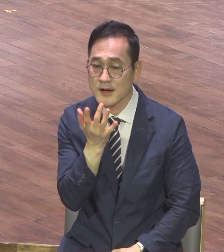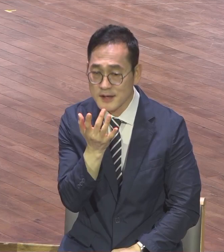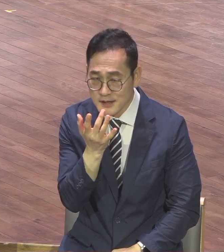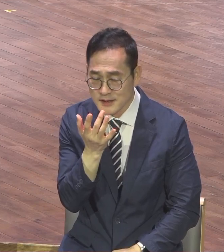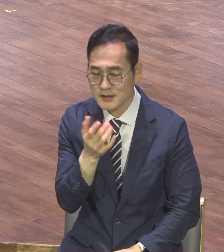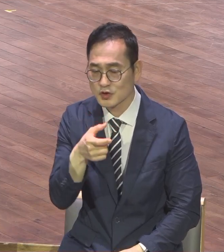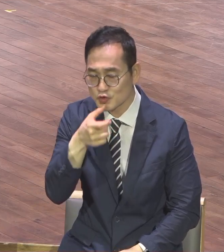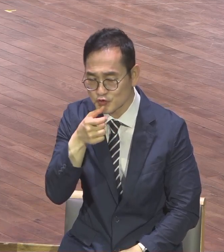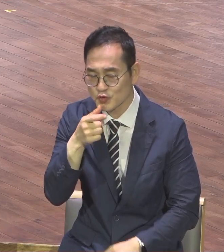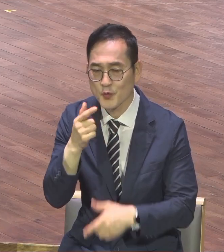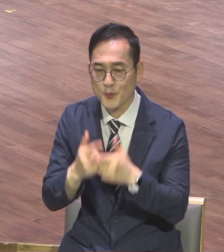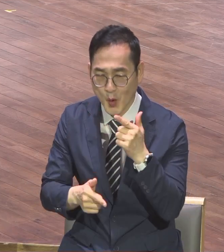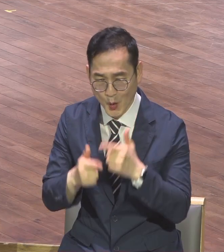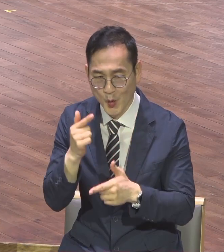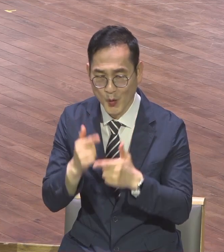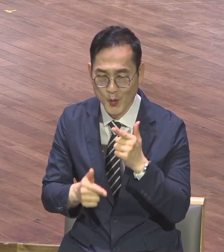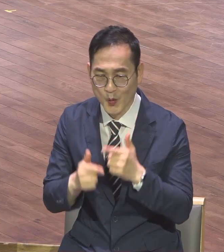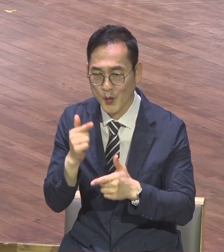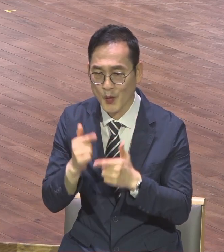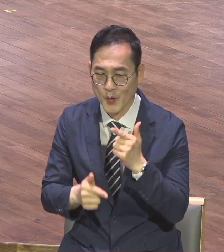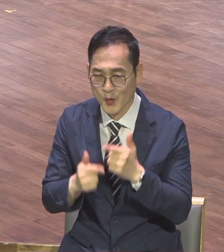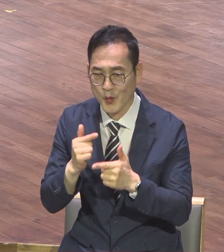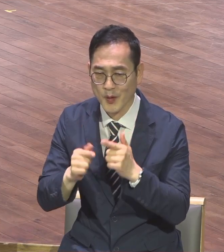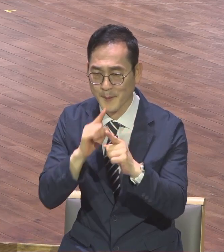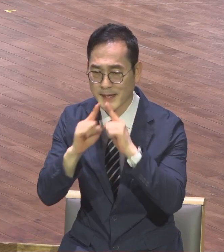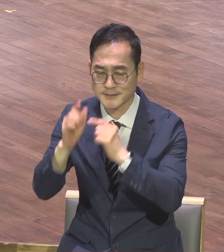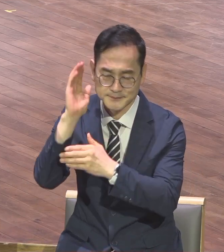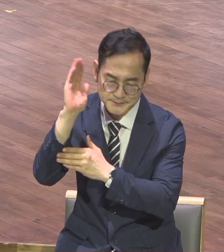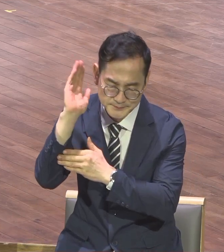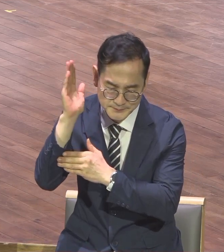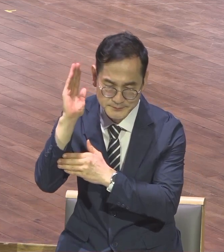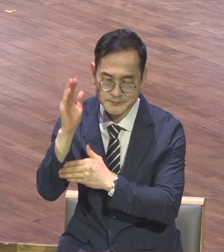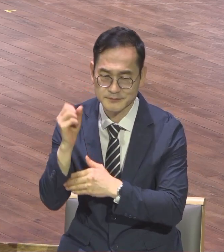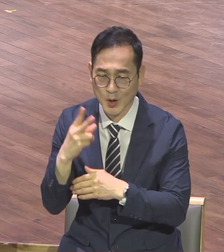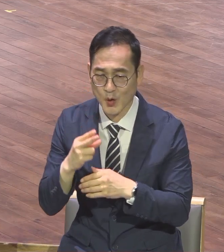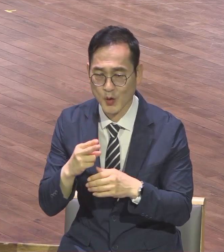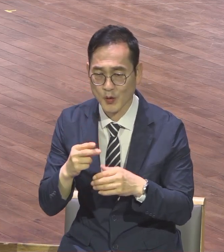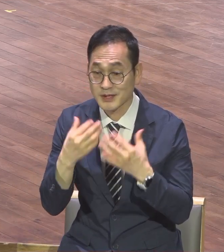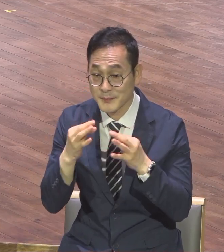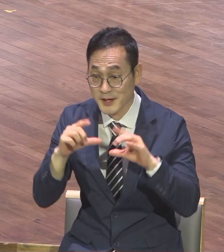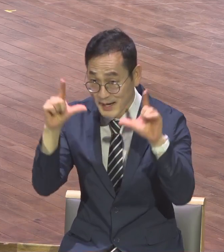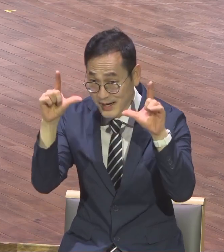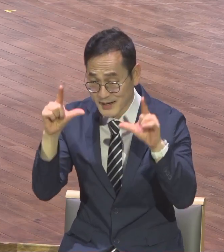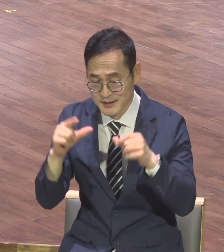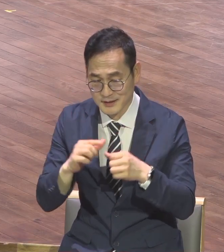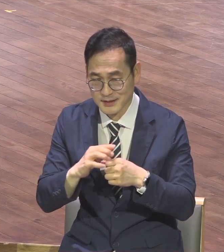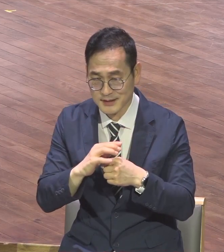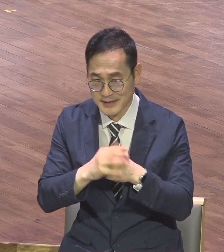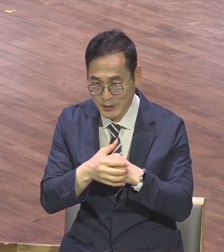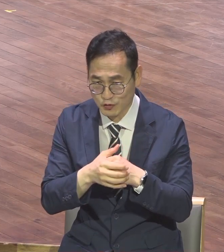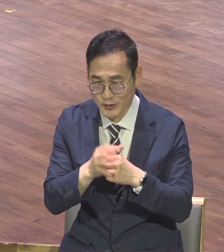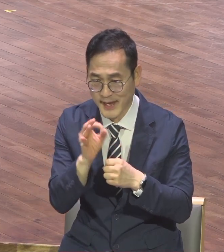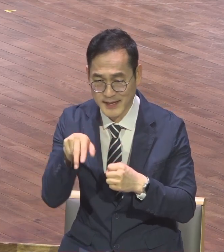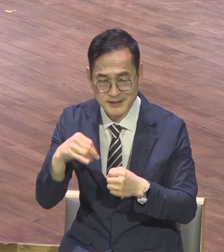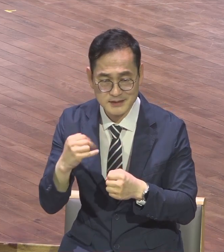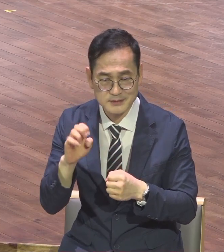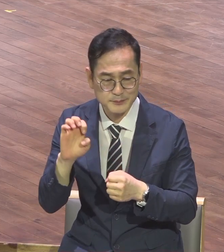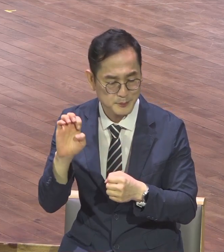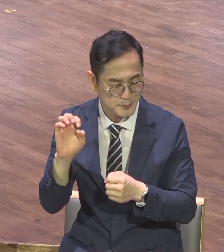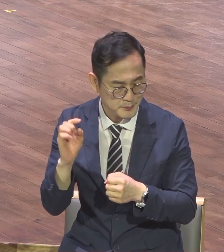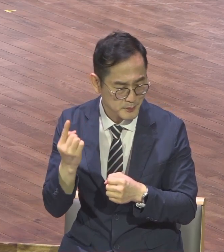수요일부터 목요일까지는 메시지가 집중 선포되고 금요일에는 대구 엑스포에서 렘넌트 나이스